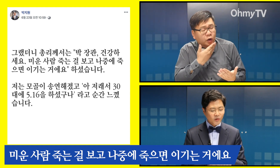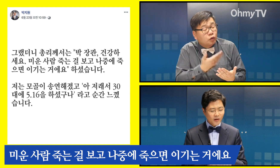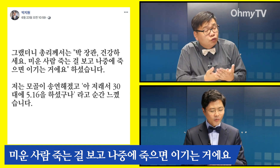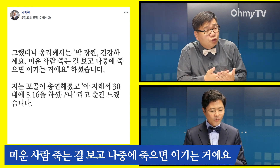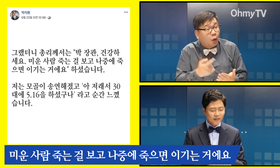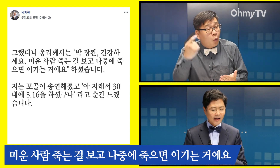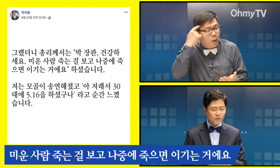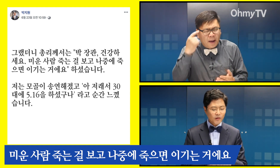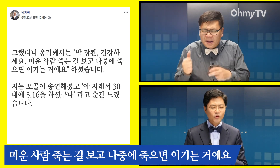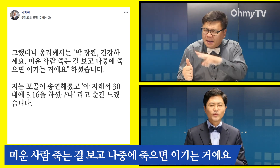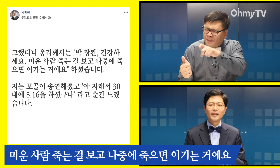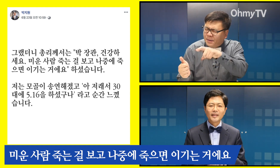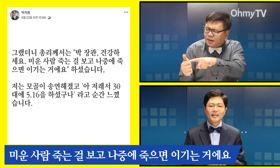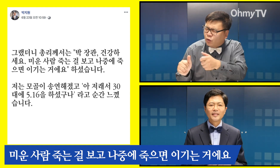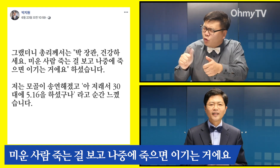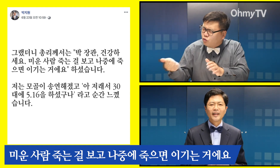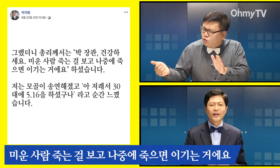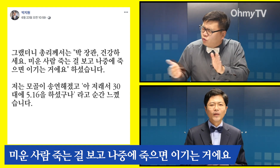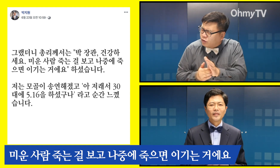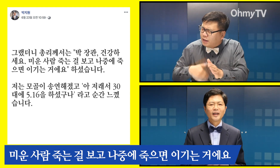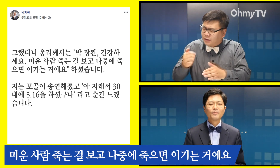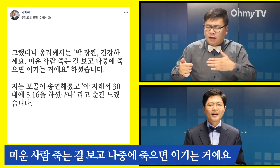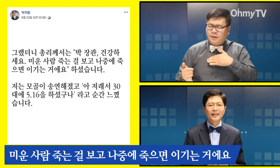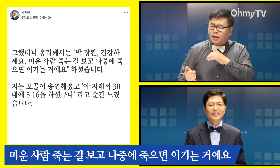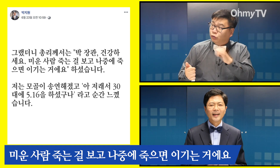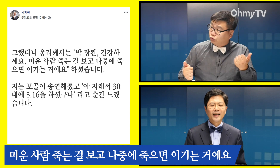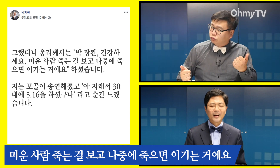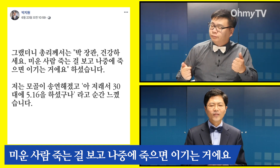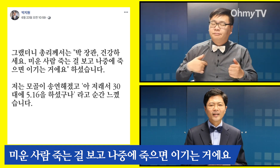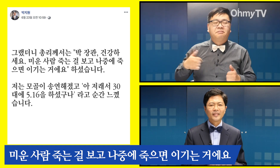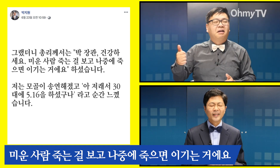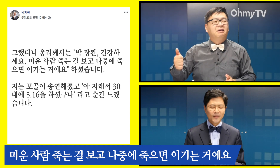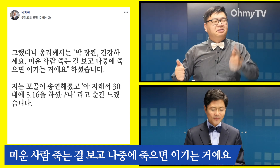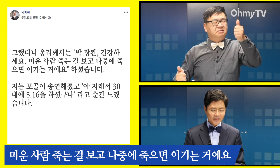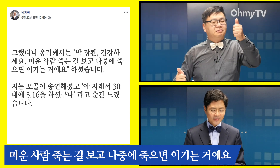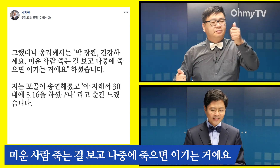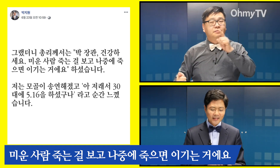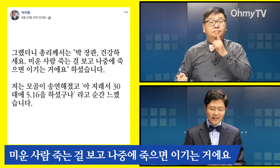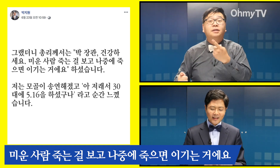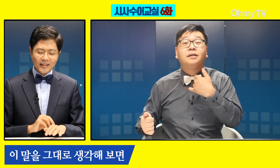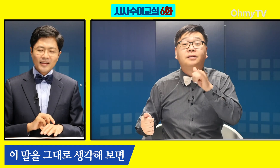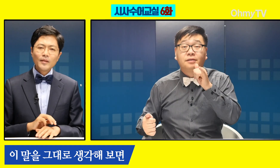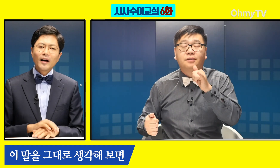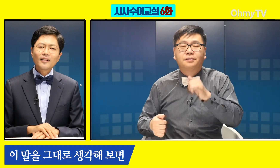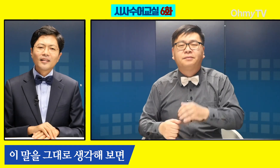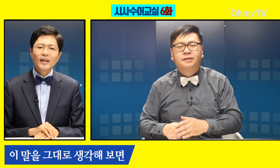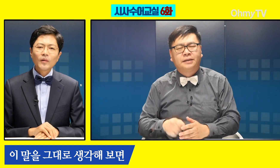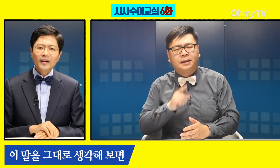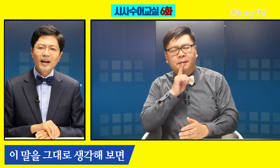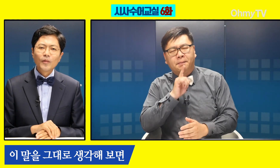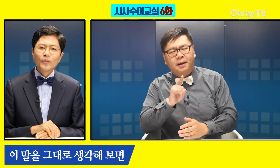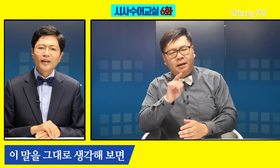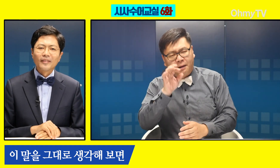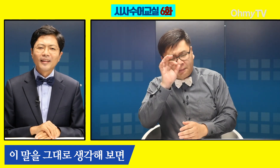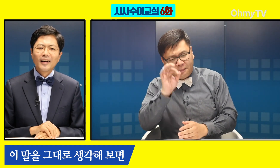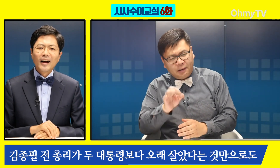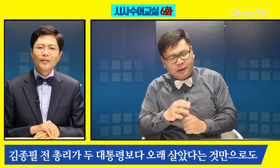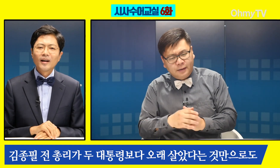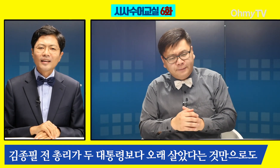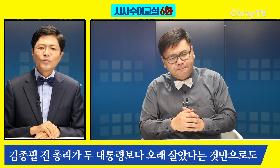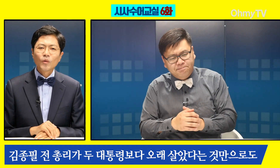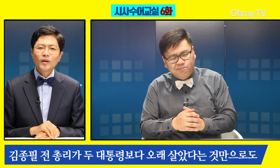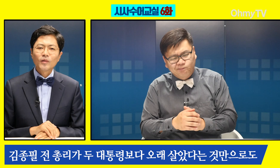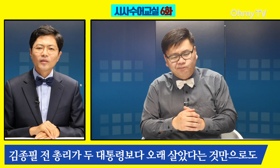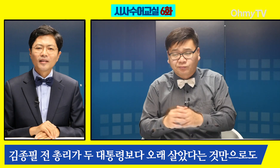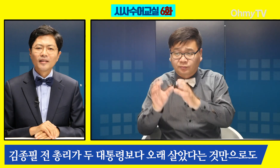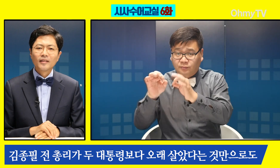사람 죽는 걸 보고 나중에 죽으면 이기는 거예요. 이런 말을 했다라고 하는데요. 이 말을 그대로 생각해 보면